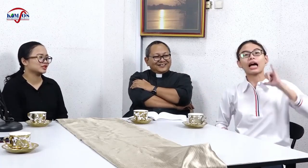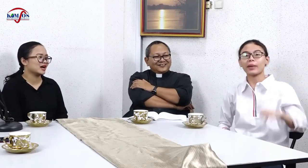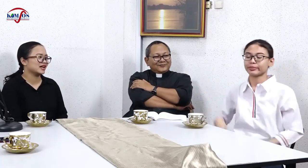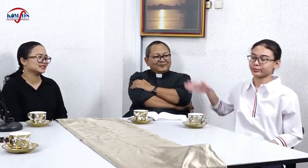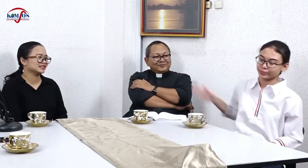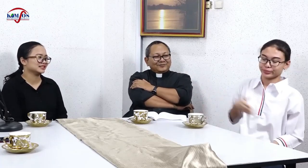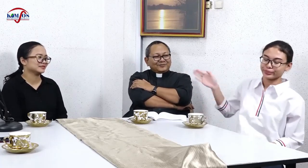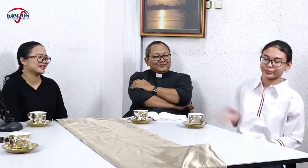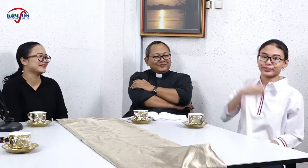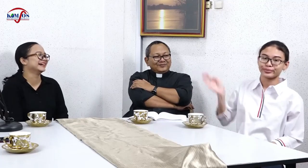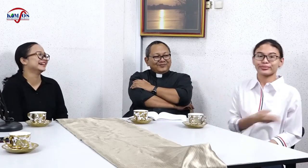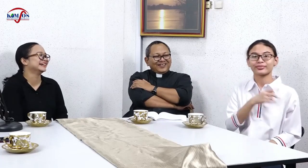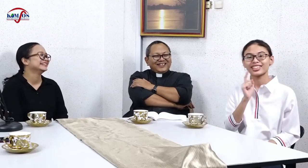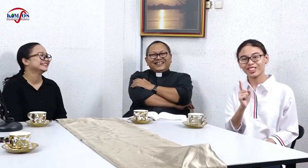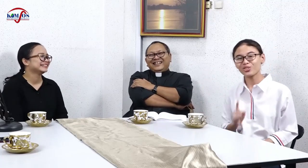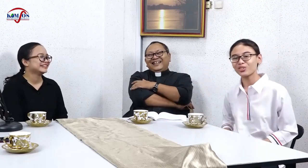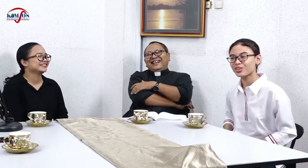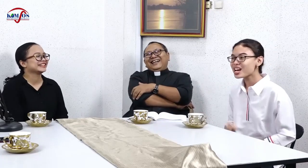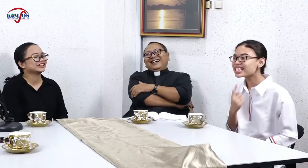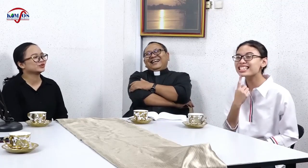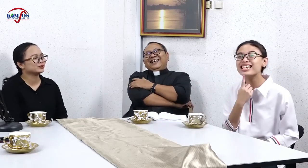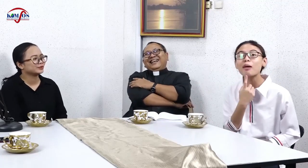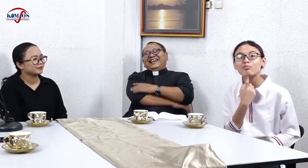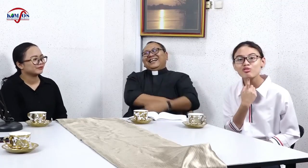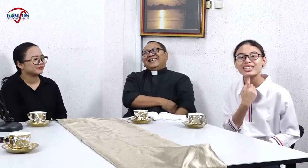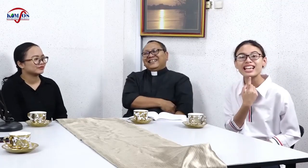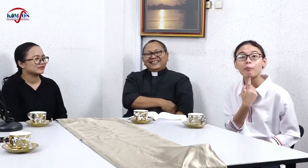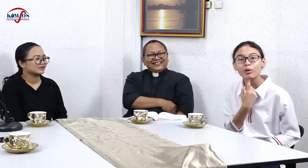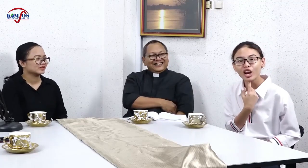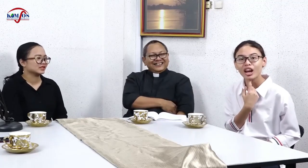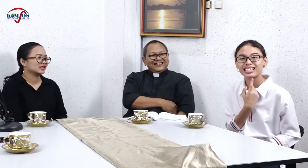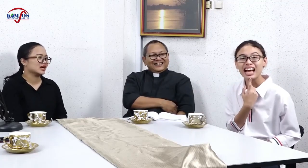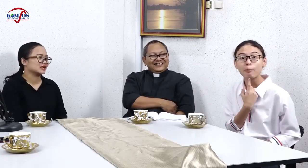ibu terima kasih sama-sama gitu